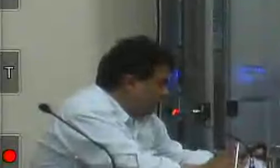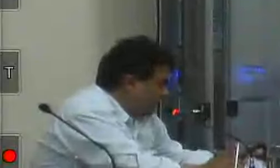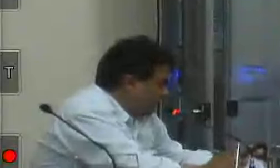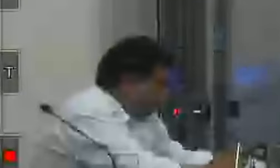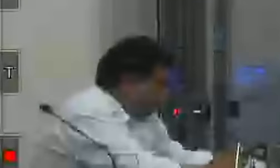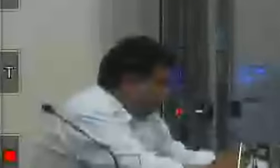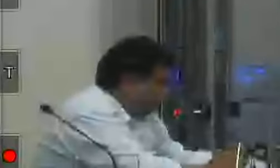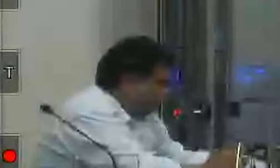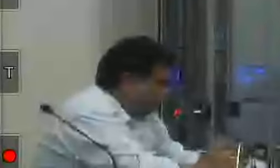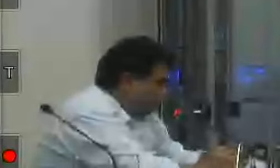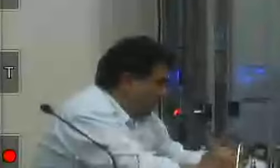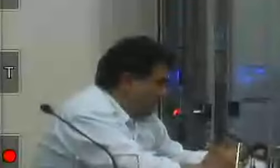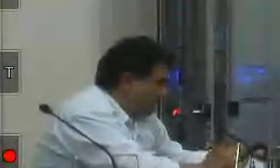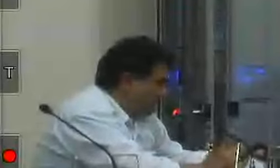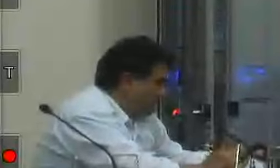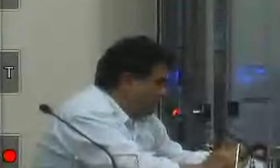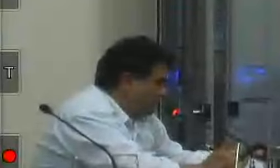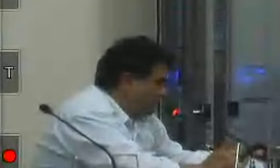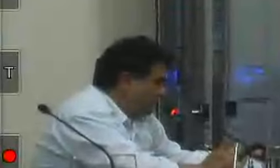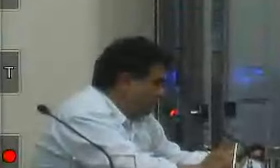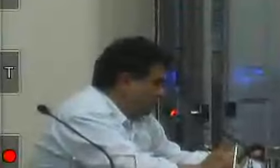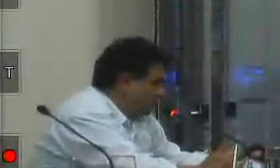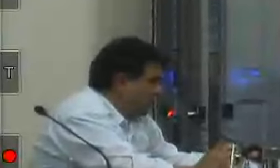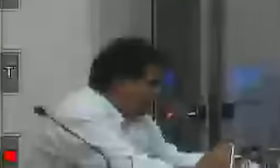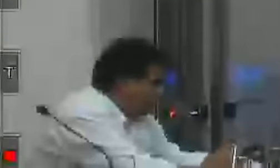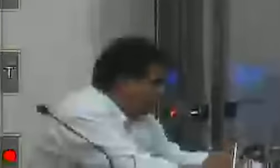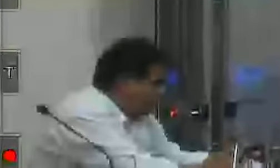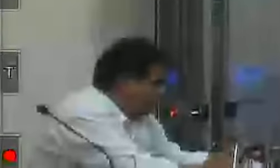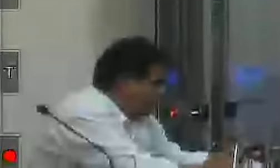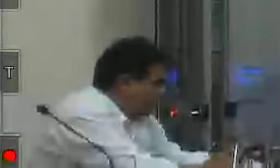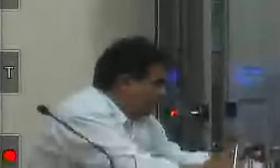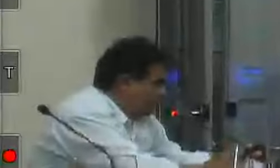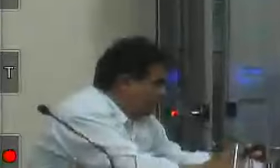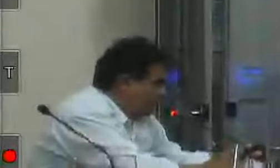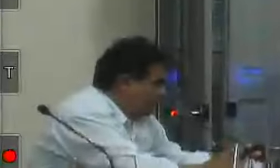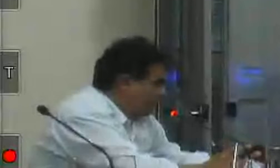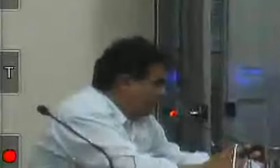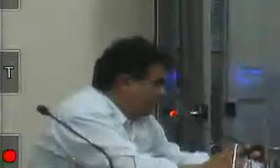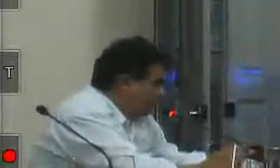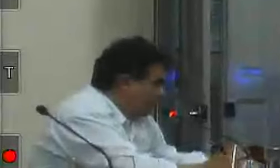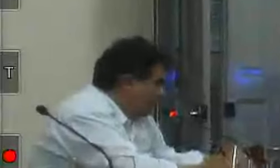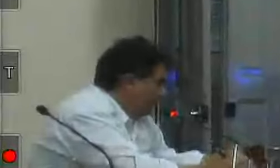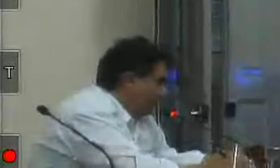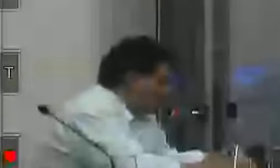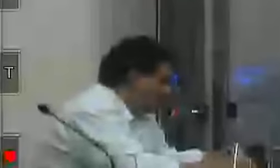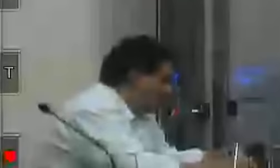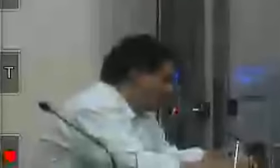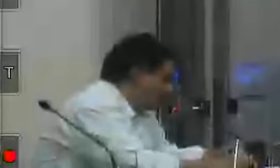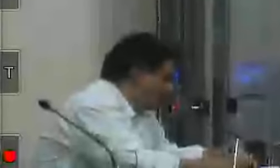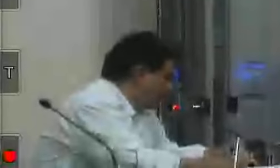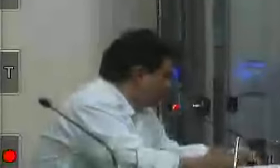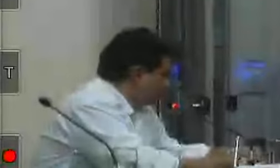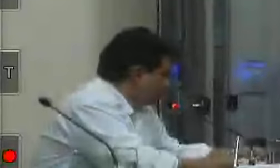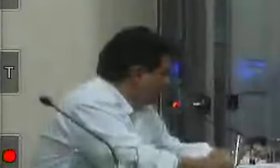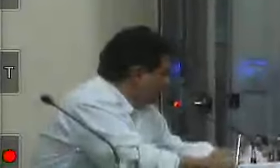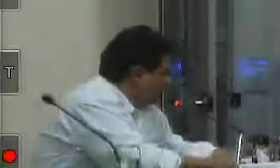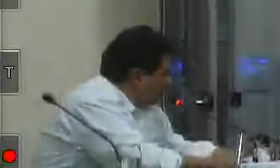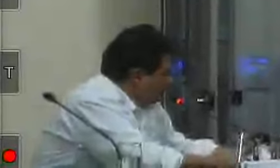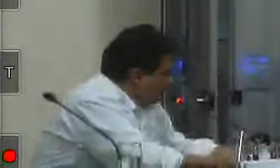estão recebendo a transferência do recurso? Ainda não. Tem previsão? Não?